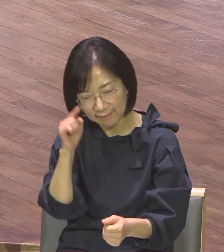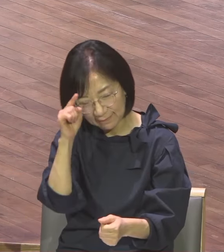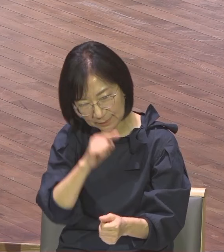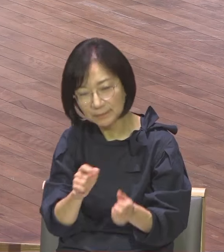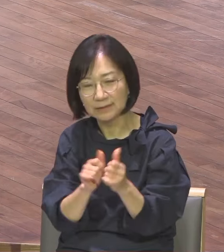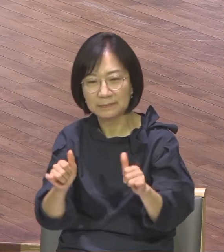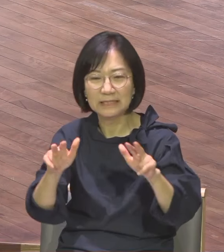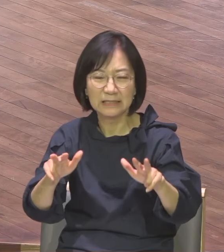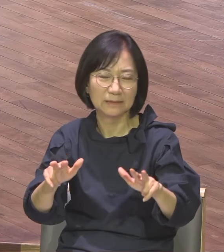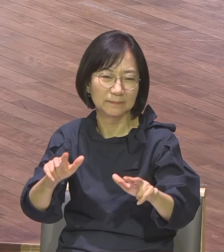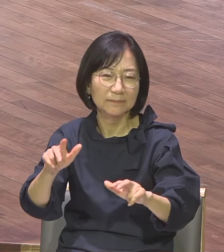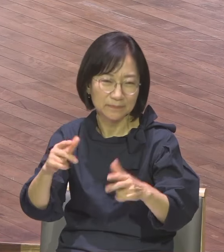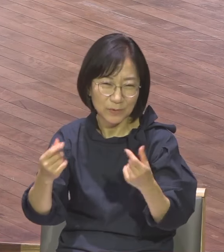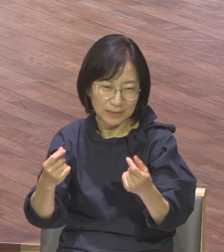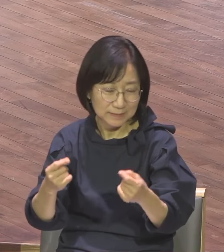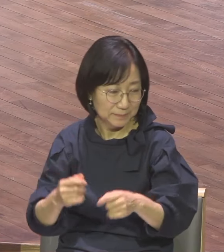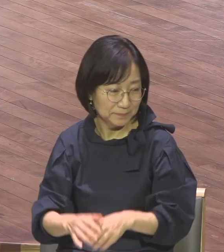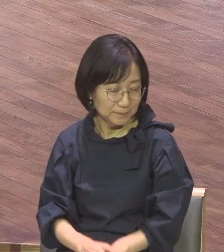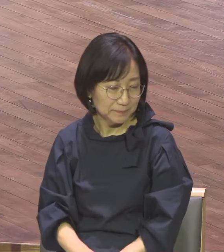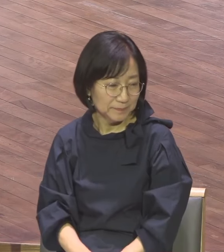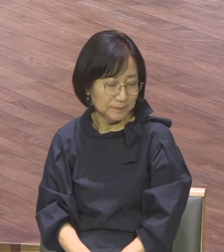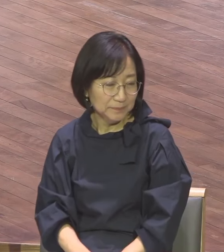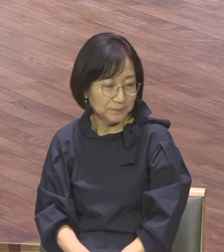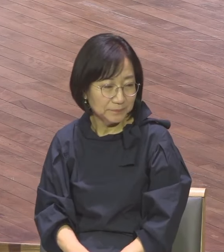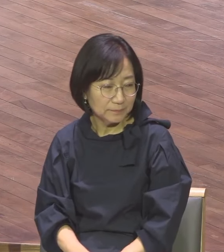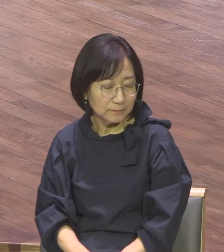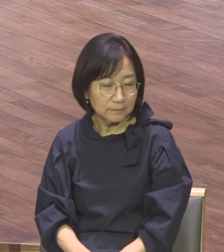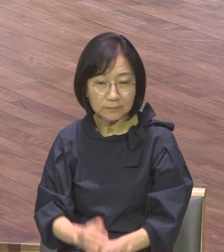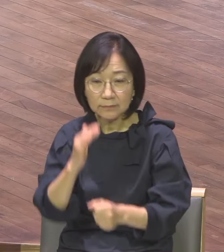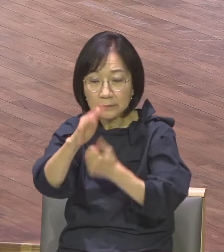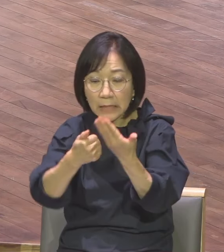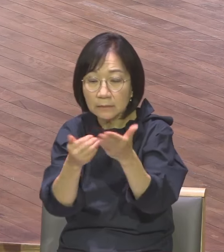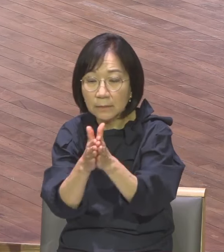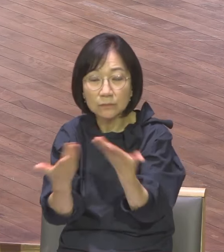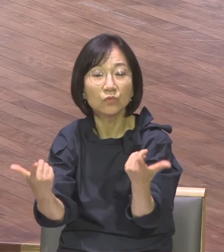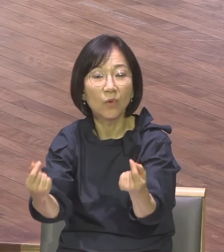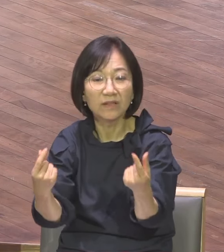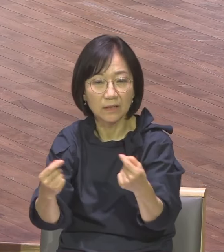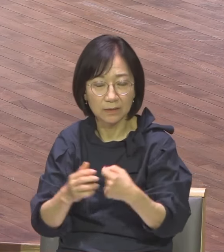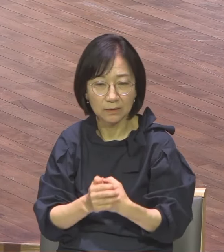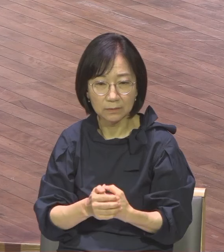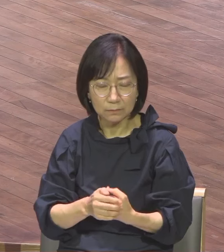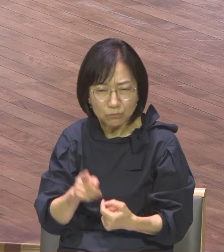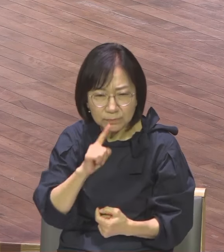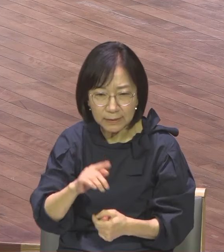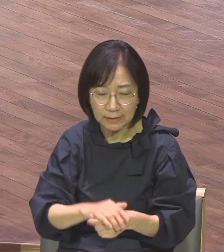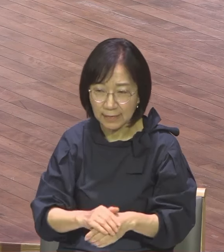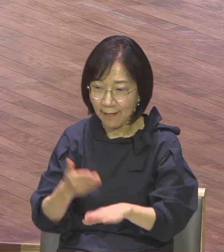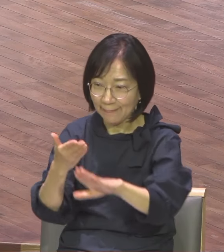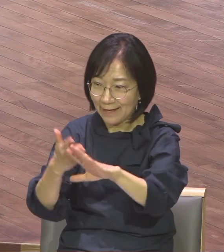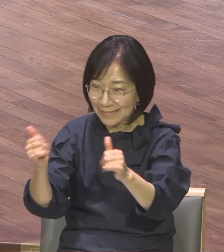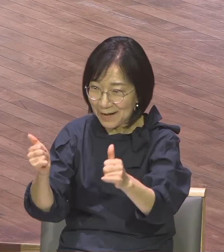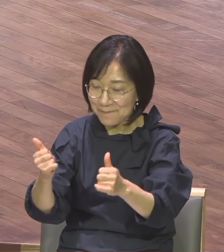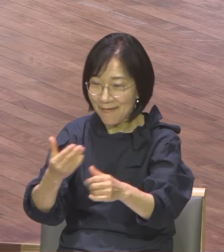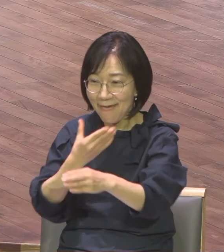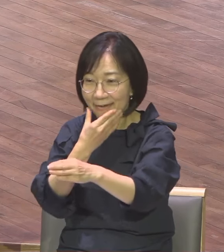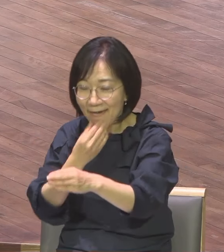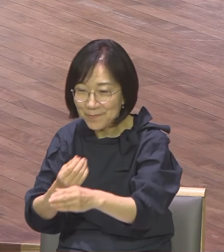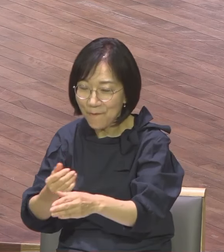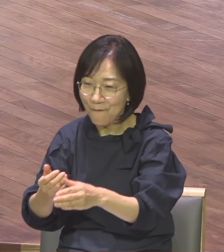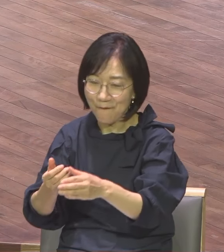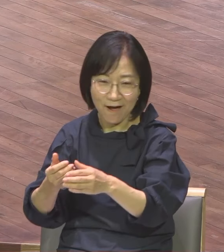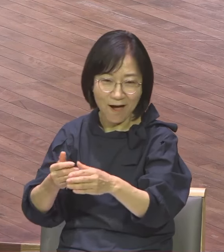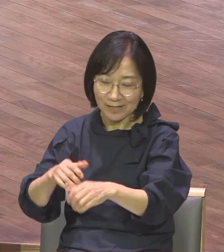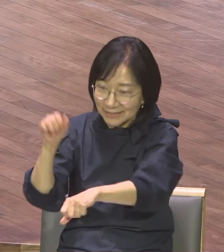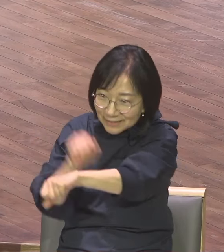모든 재주로 말미암아 이웃에게 시기를 받으니 쉬운 말로 남이 잘 되는 걸 못 보는 거예요. 보지 못하는 거예요. 남이 인정받는 걸 못